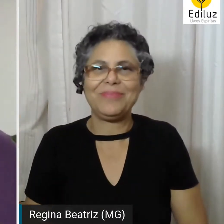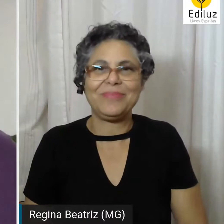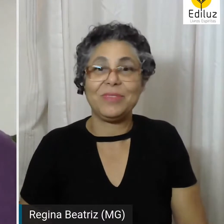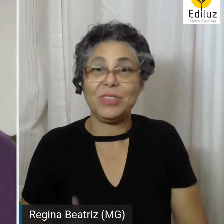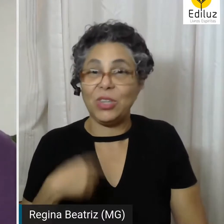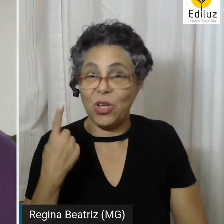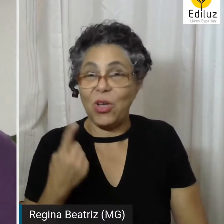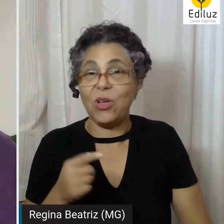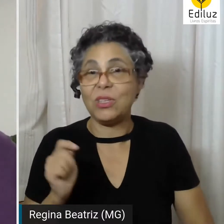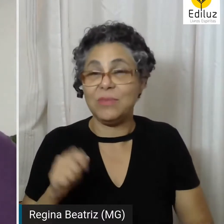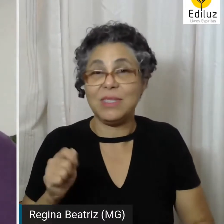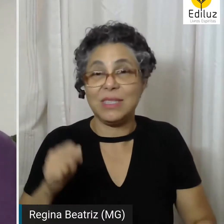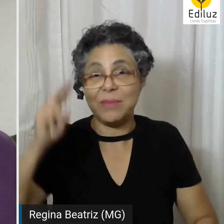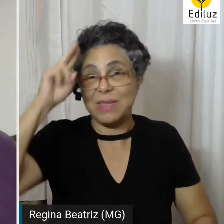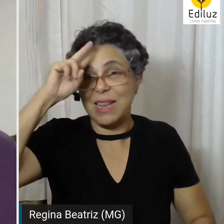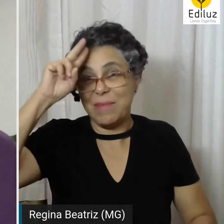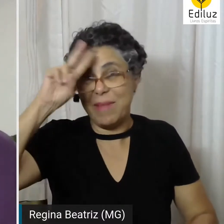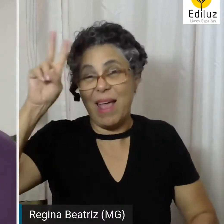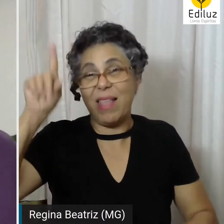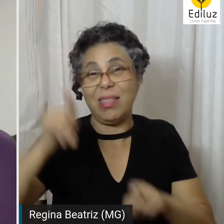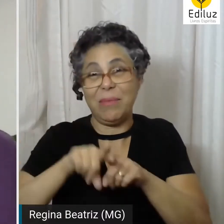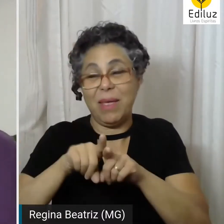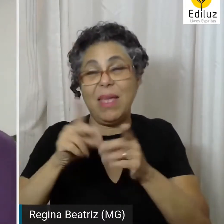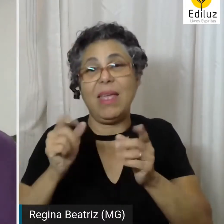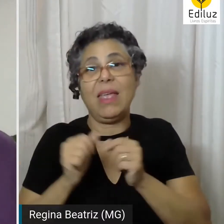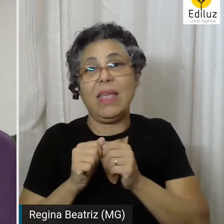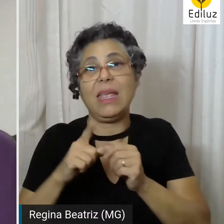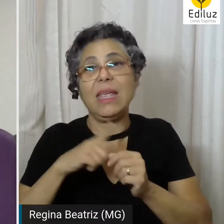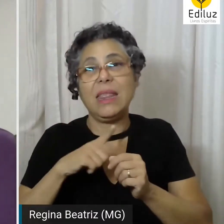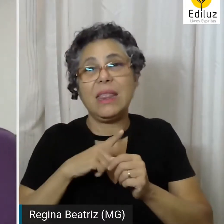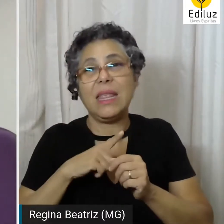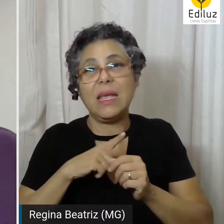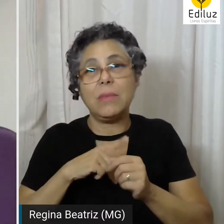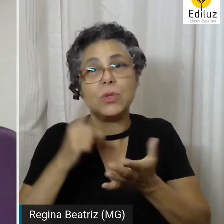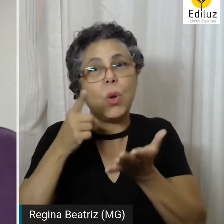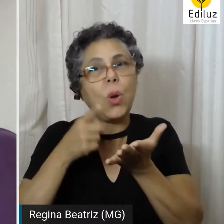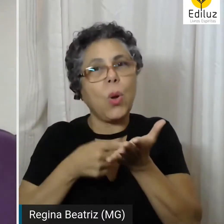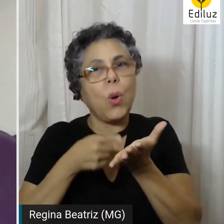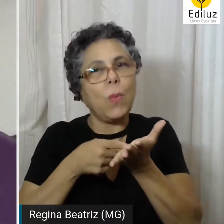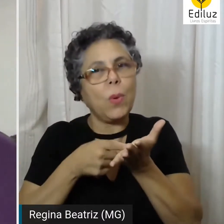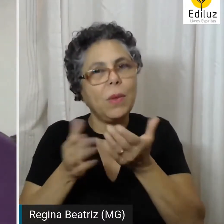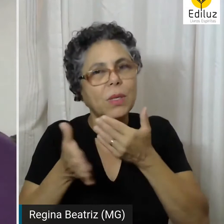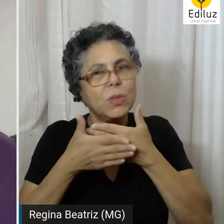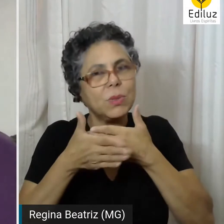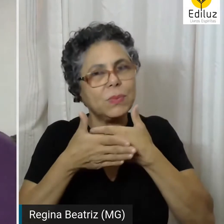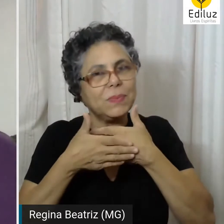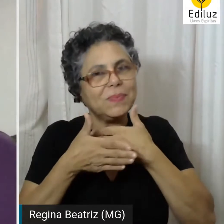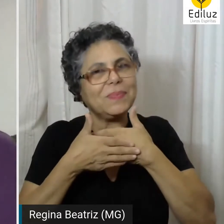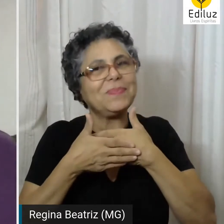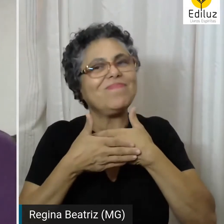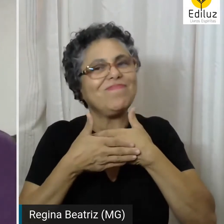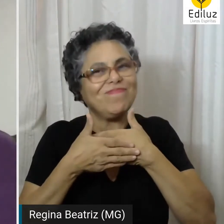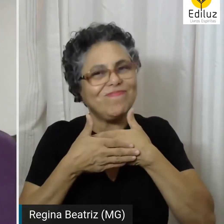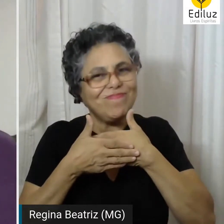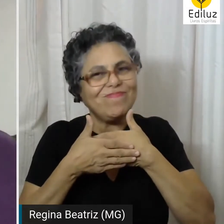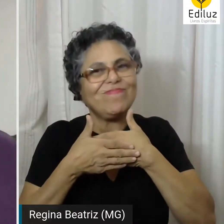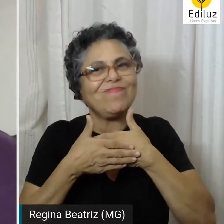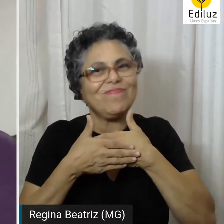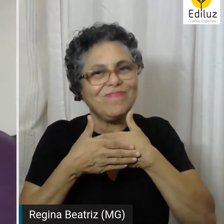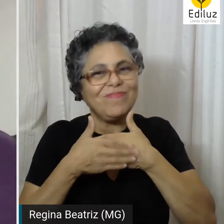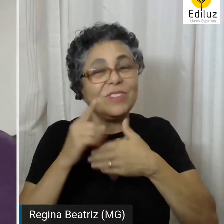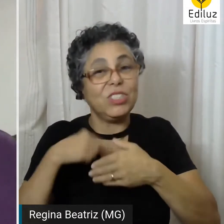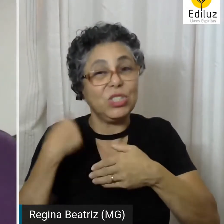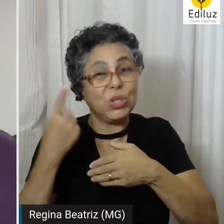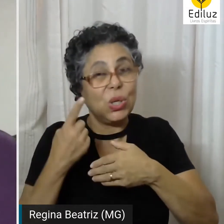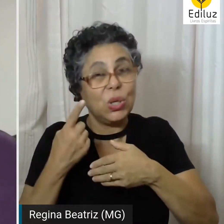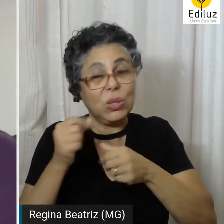saibamos e lembremos-nos que temos um compromisso conosco de nos tornarmos